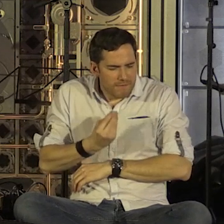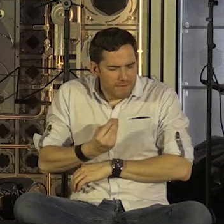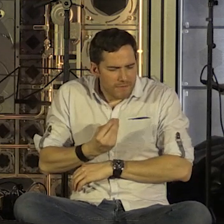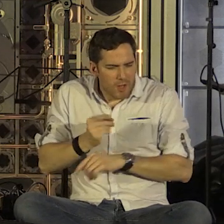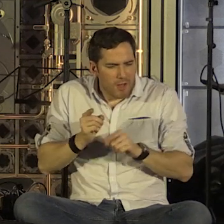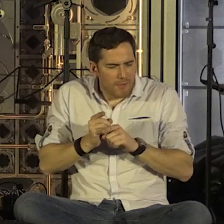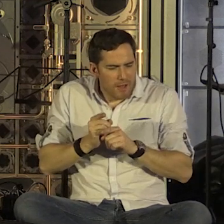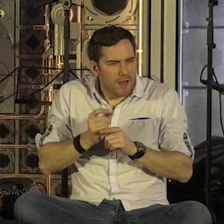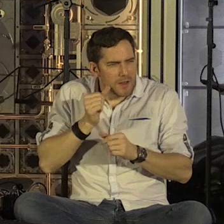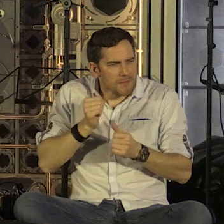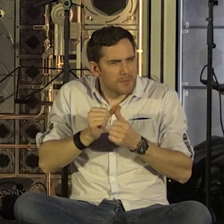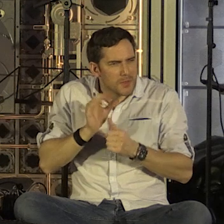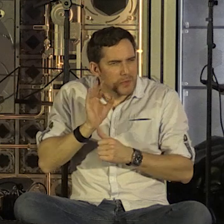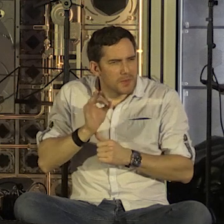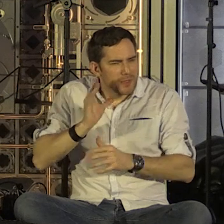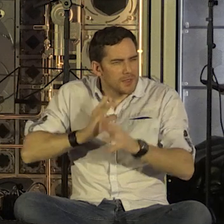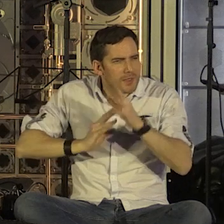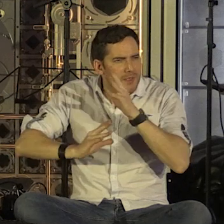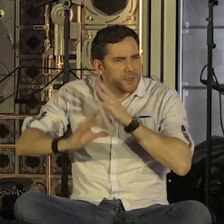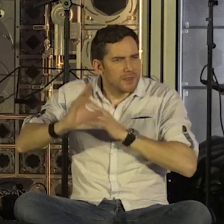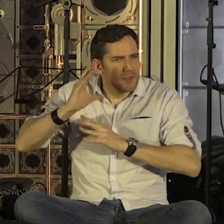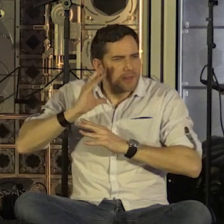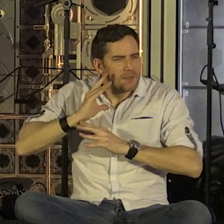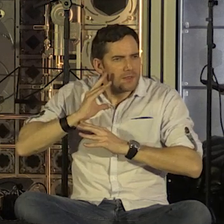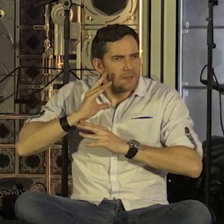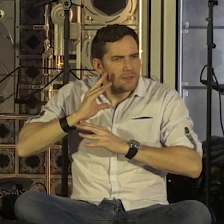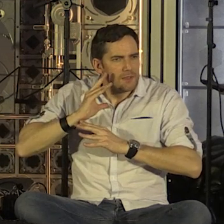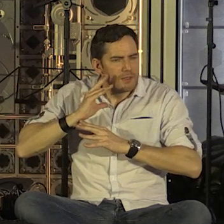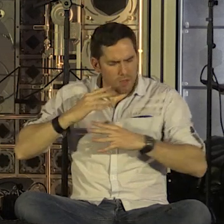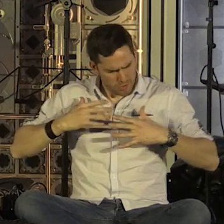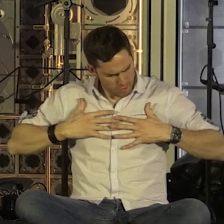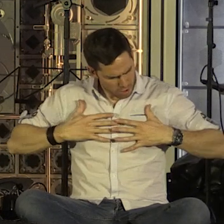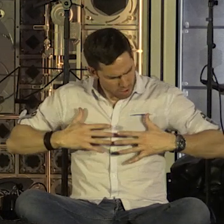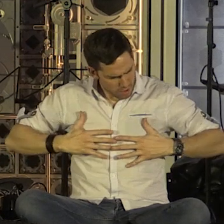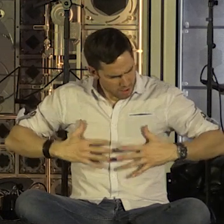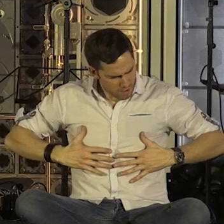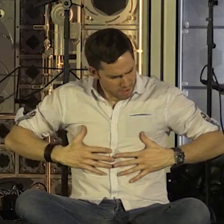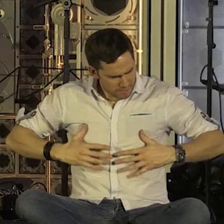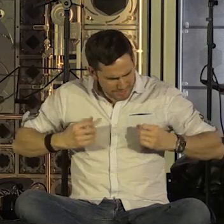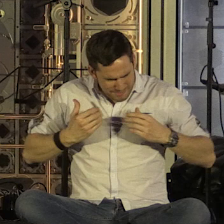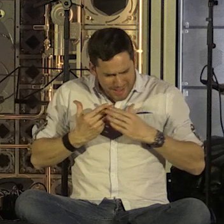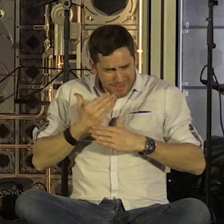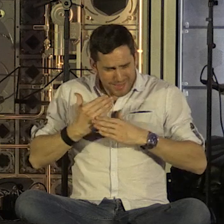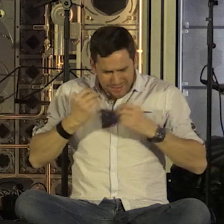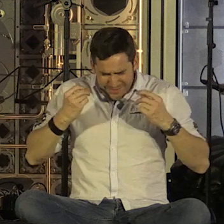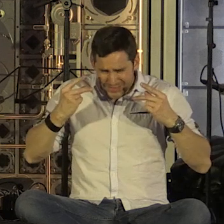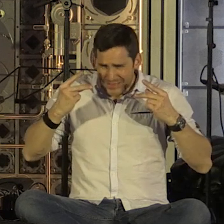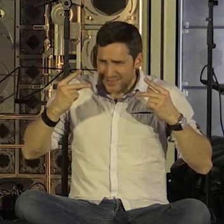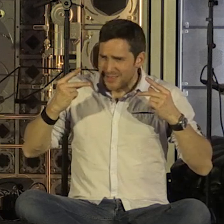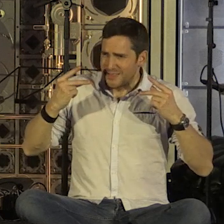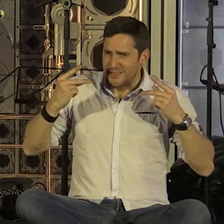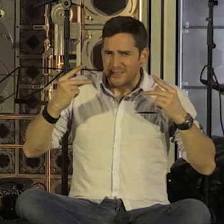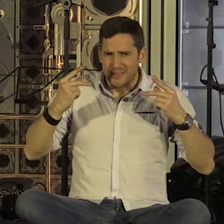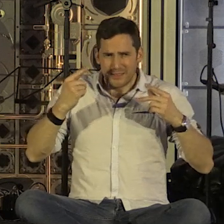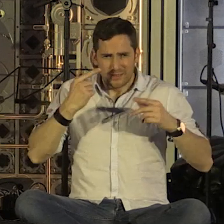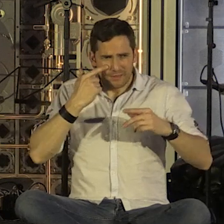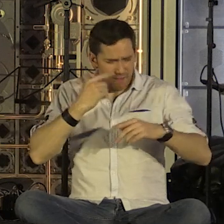chaleureuse D'où est ton corps dans le matin ? Ta peau entière est une peau